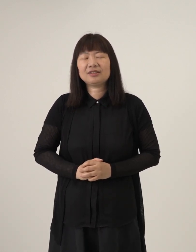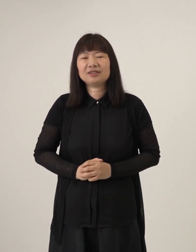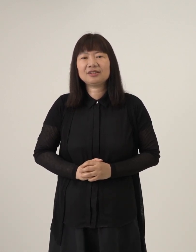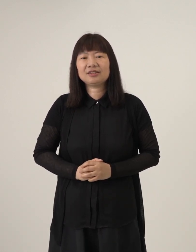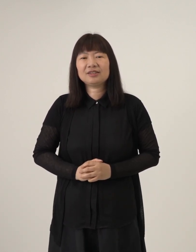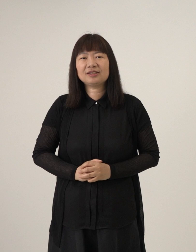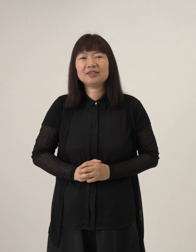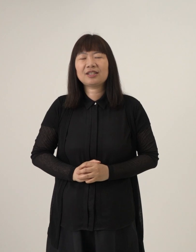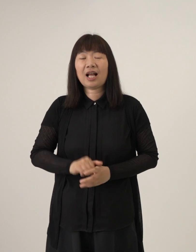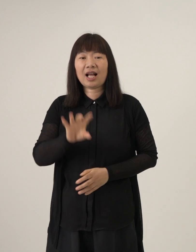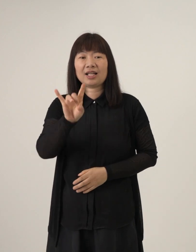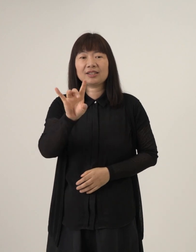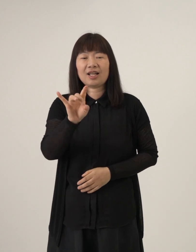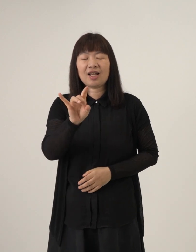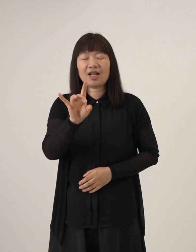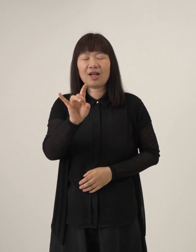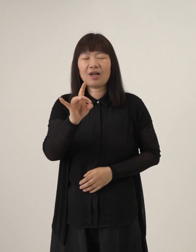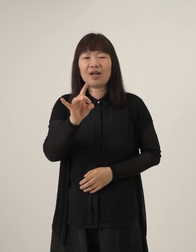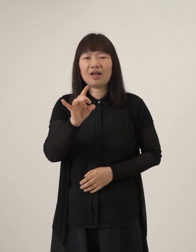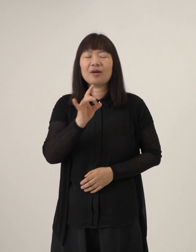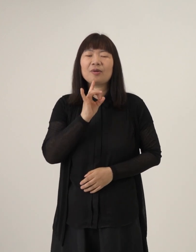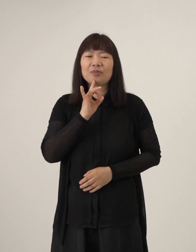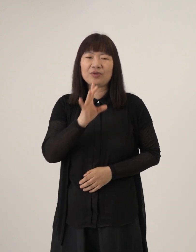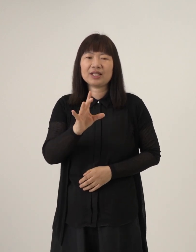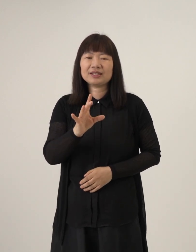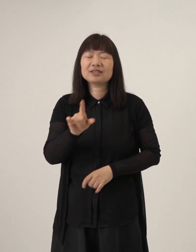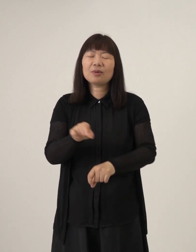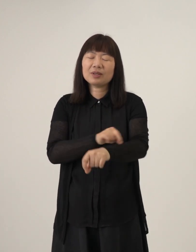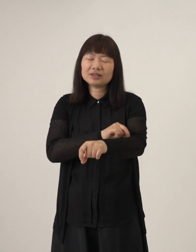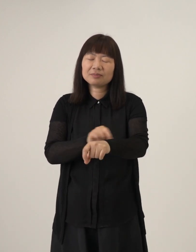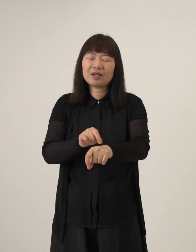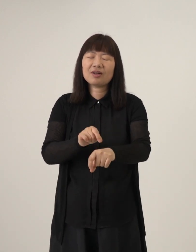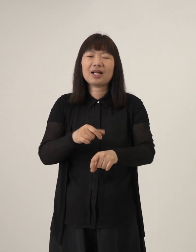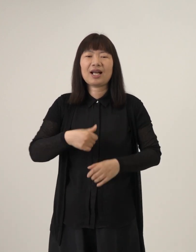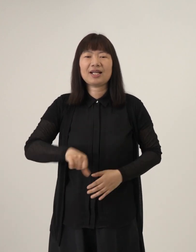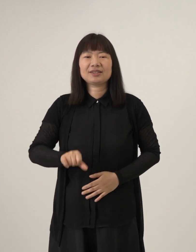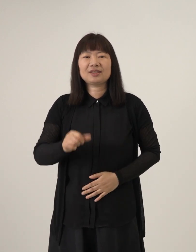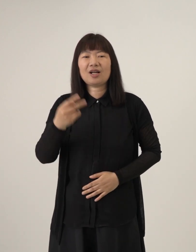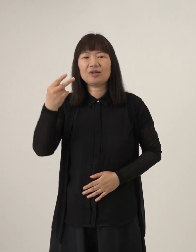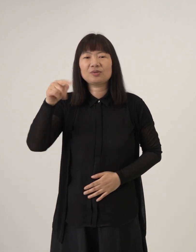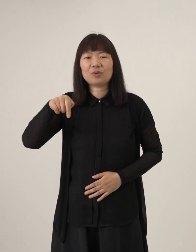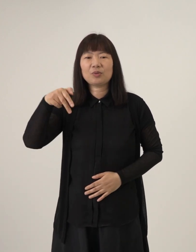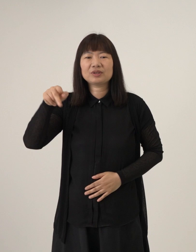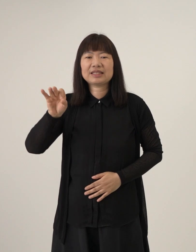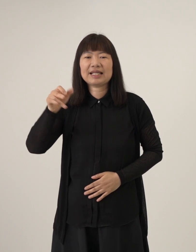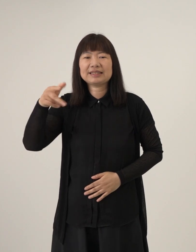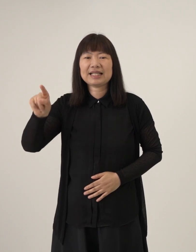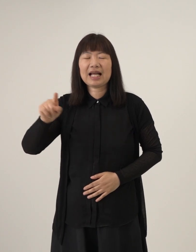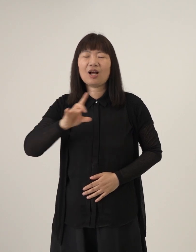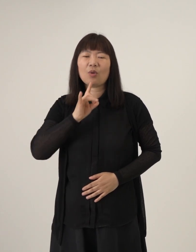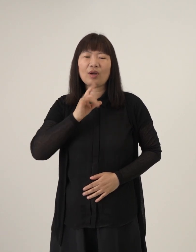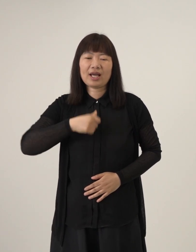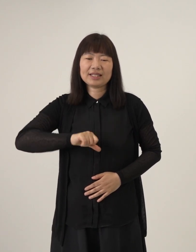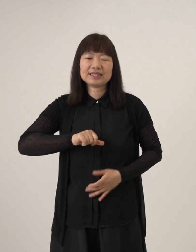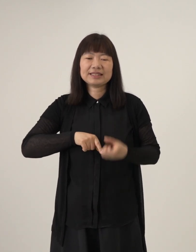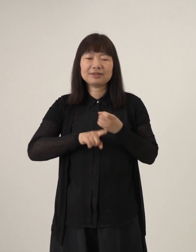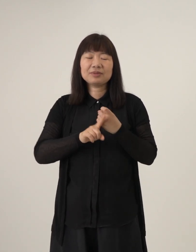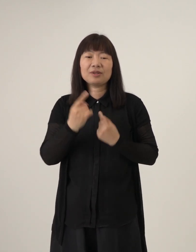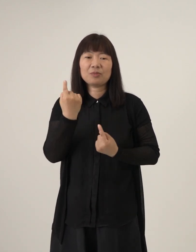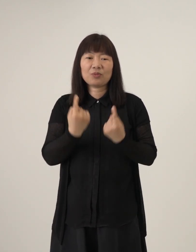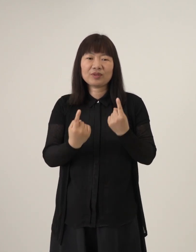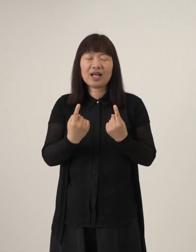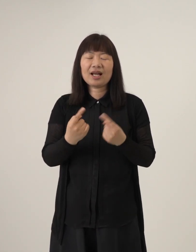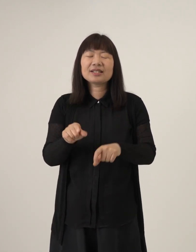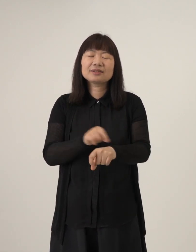그 하나밖에 안 계신 스페셜한 독생자라는 말은 외아들이라는 말이 아니에요.